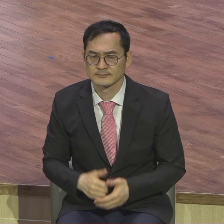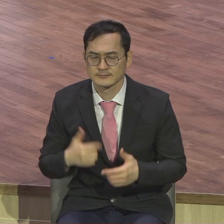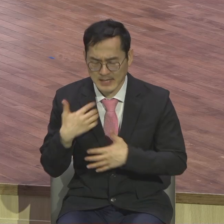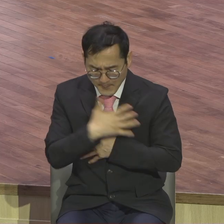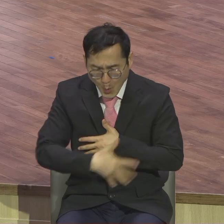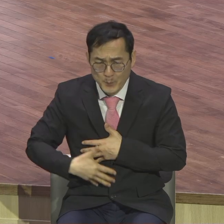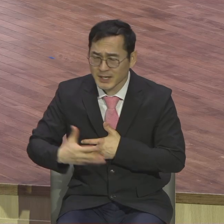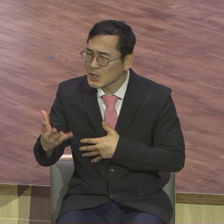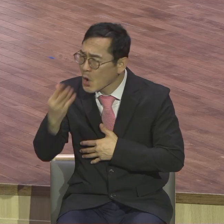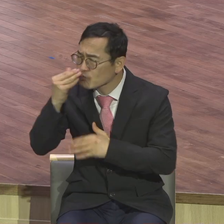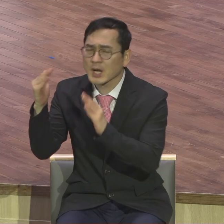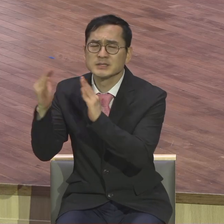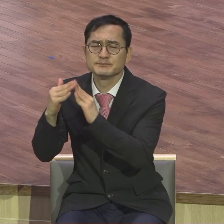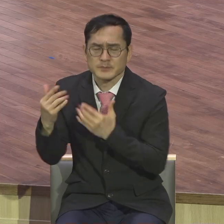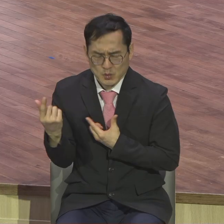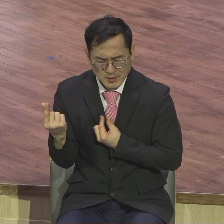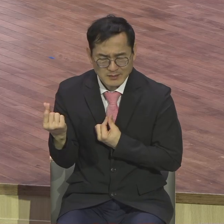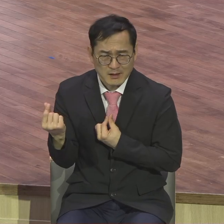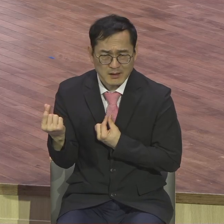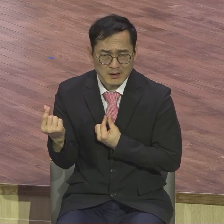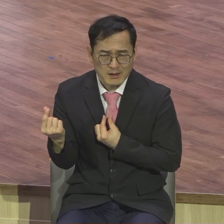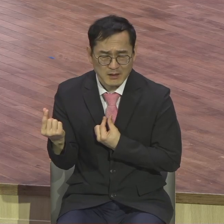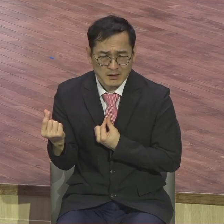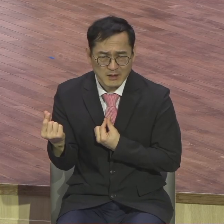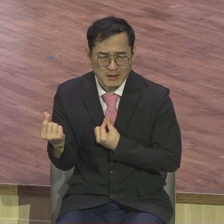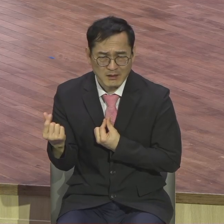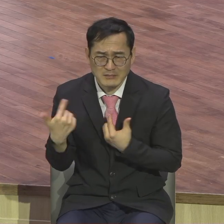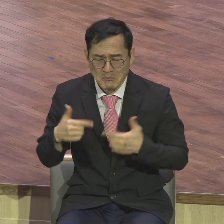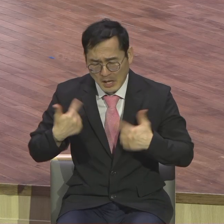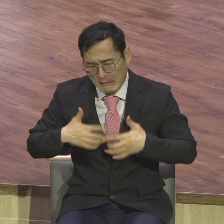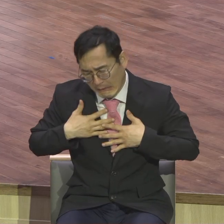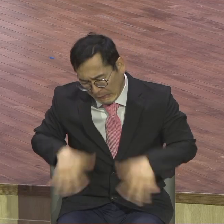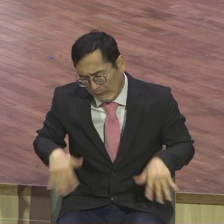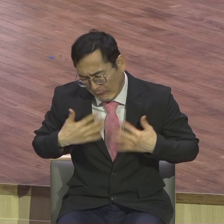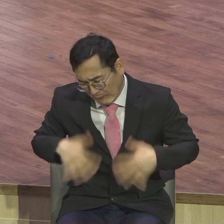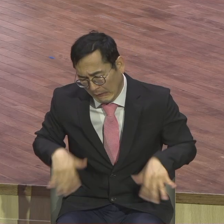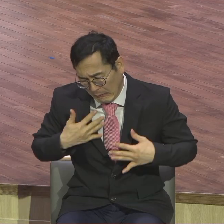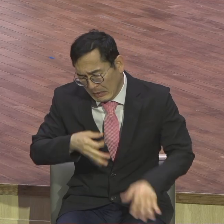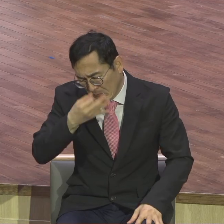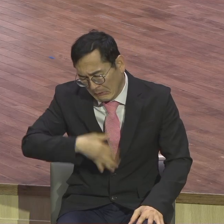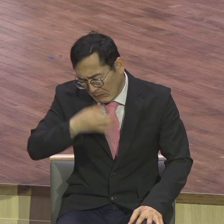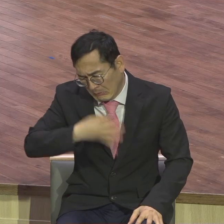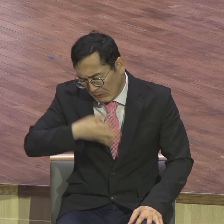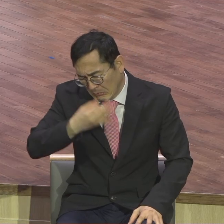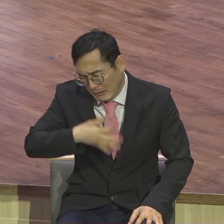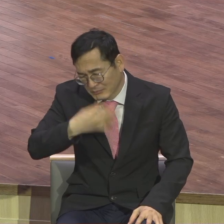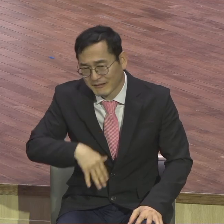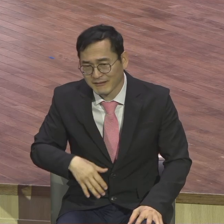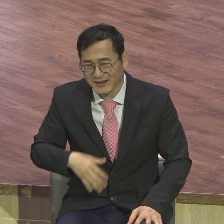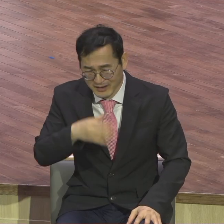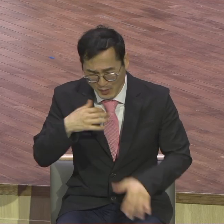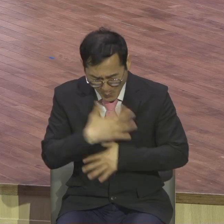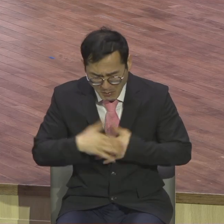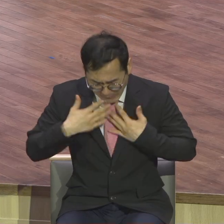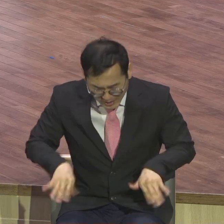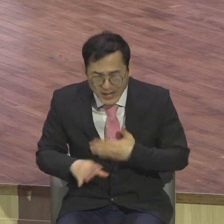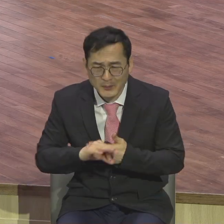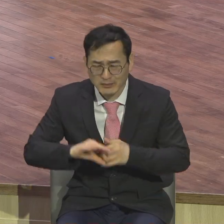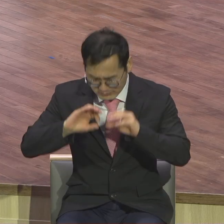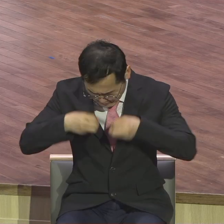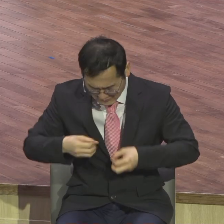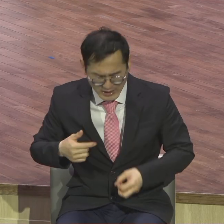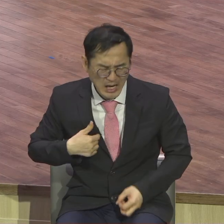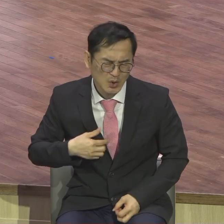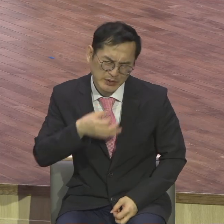성전인데 맨날 아파가지고 맨날 약해가지고 맨날 이 몸 약한 사람 특징이 부정적입니다. 아프다